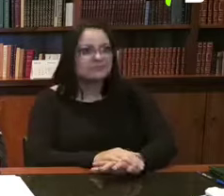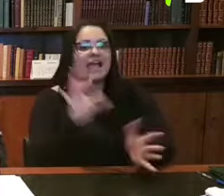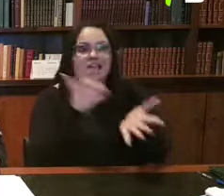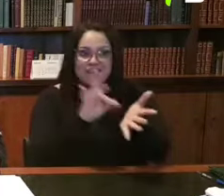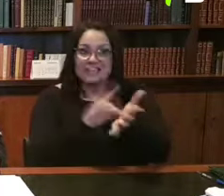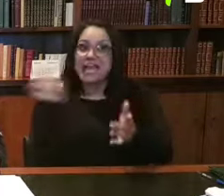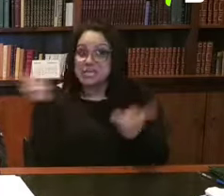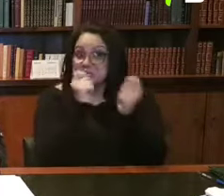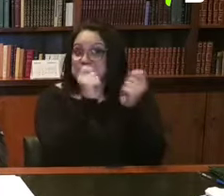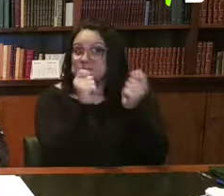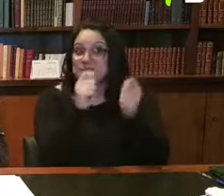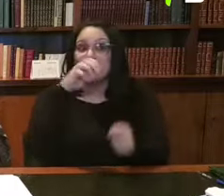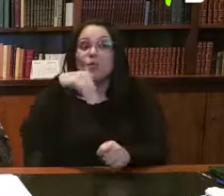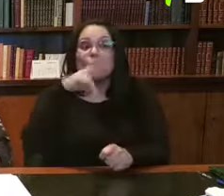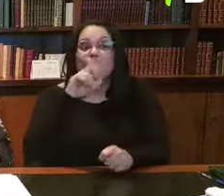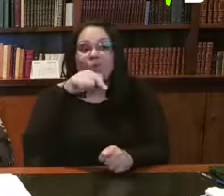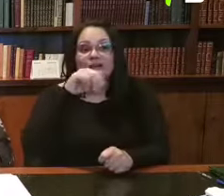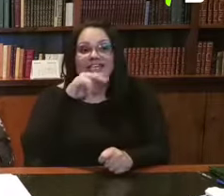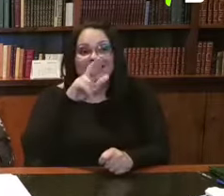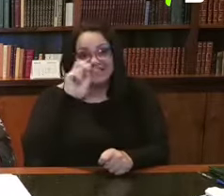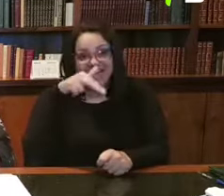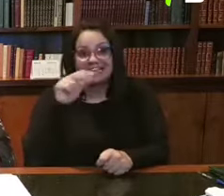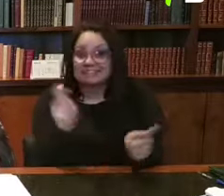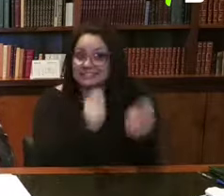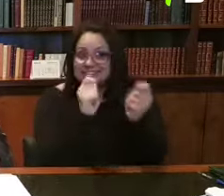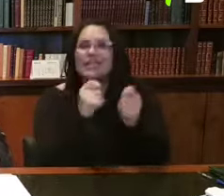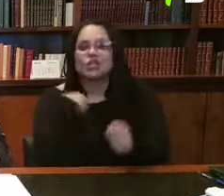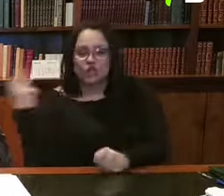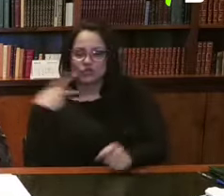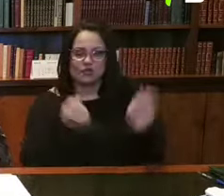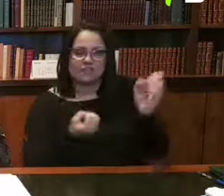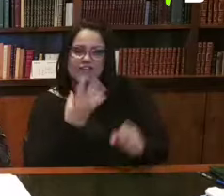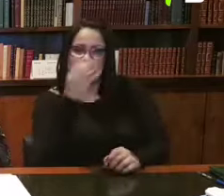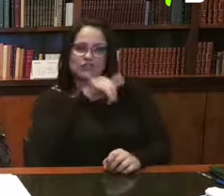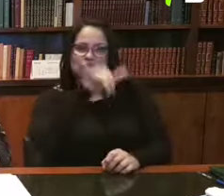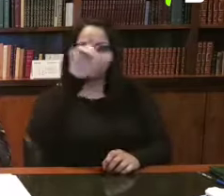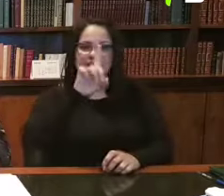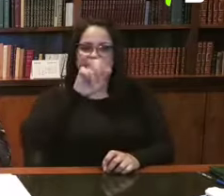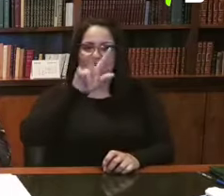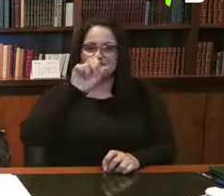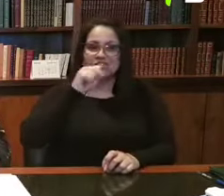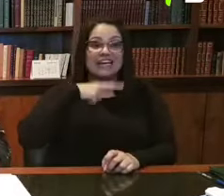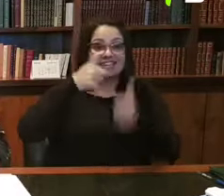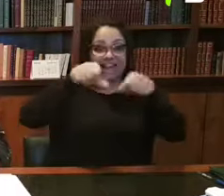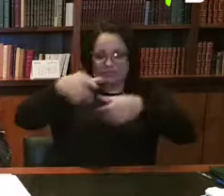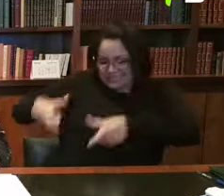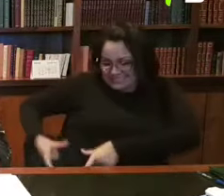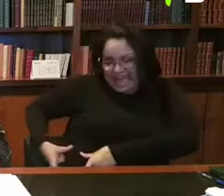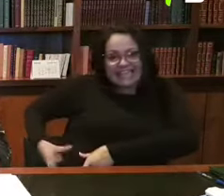é mentira não é um cara durão nós tava viajando nós estamos viajando para dar você estava operado tava com aquele saquinho